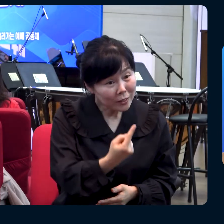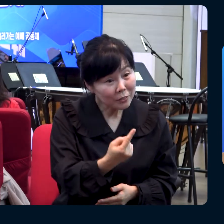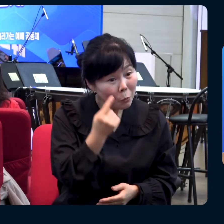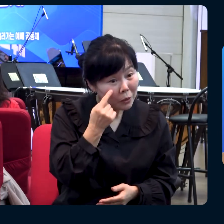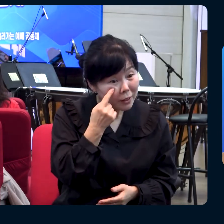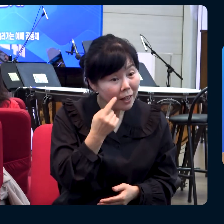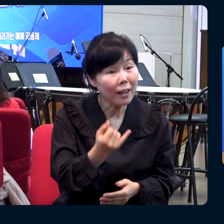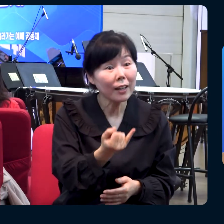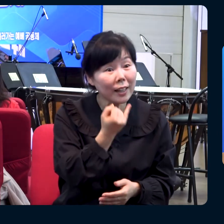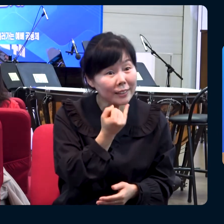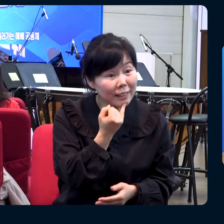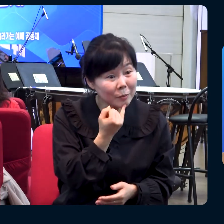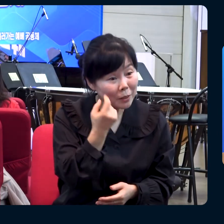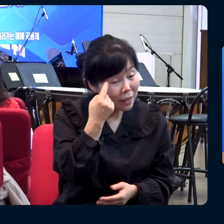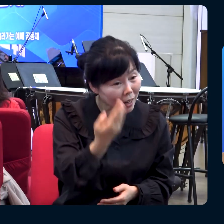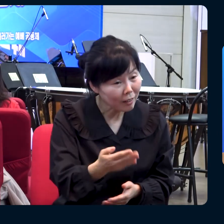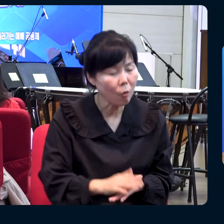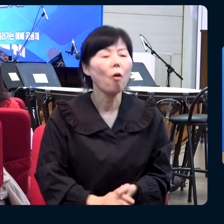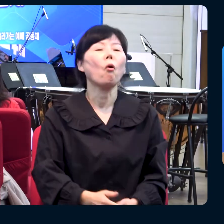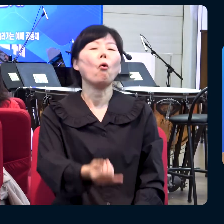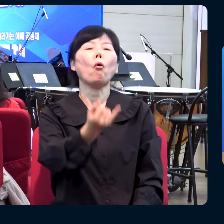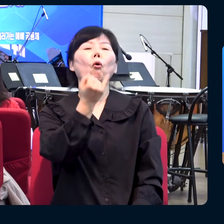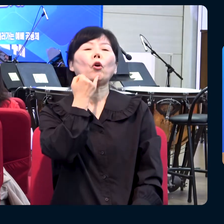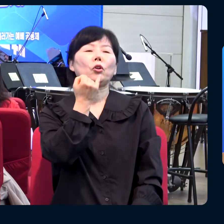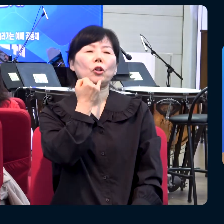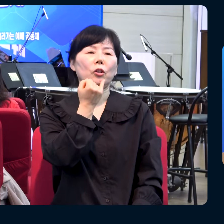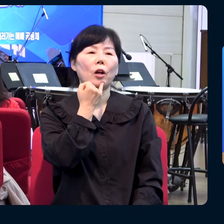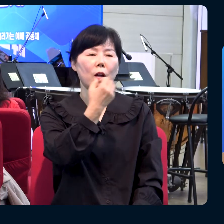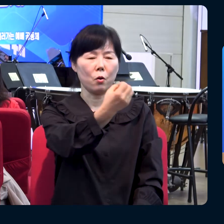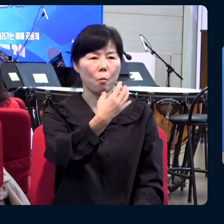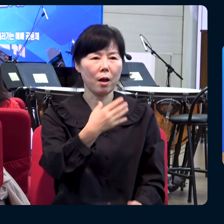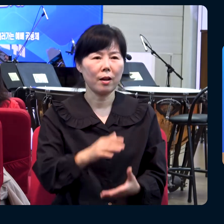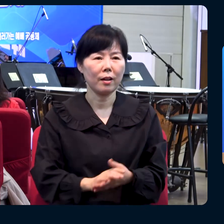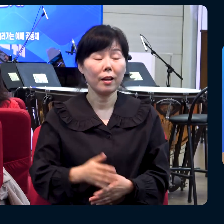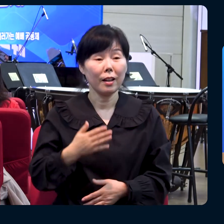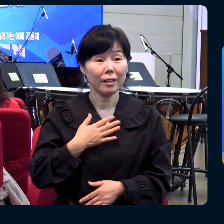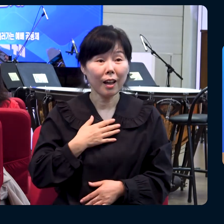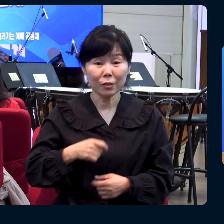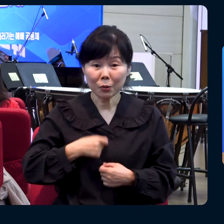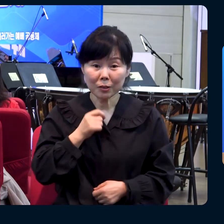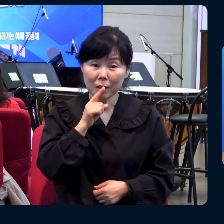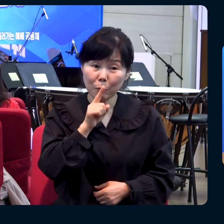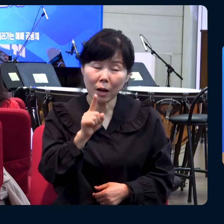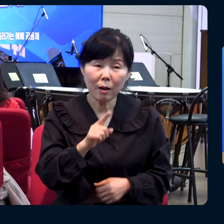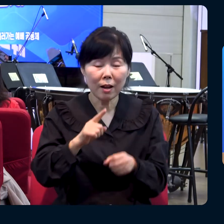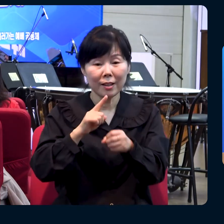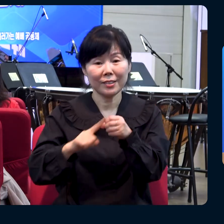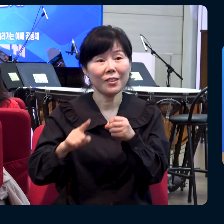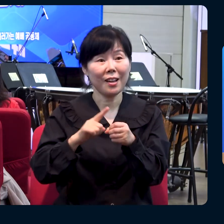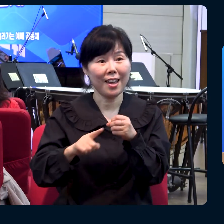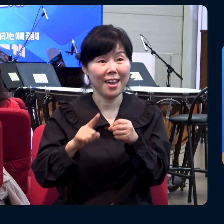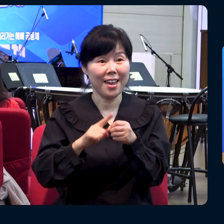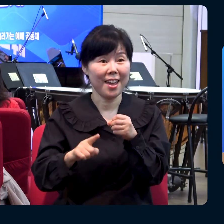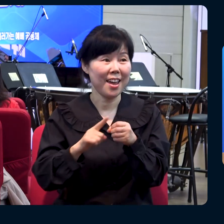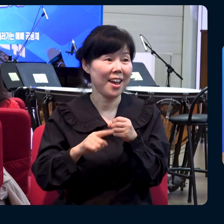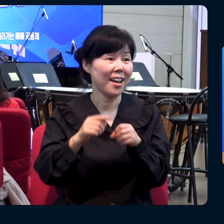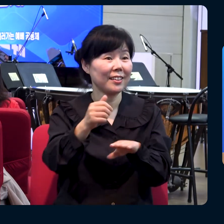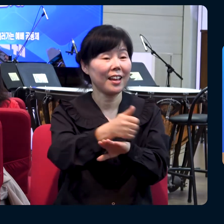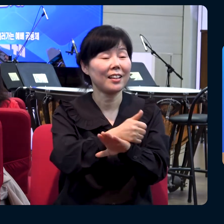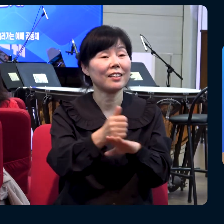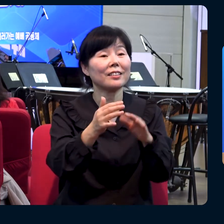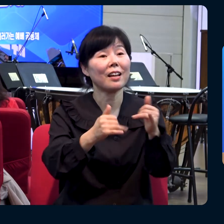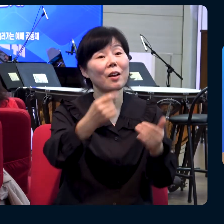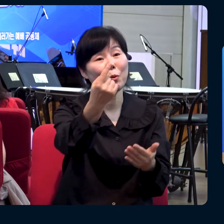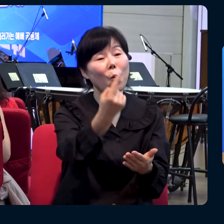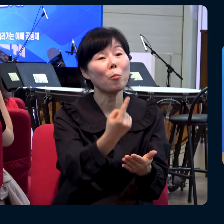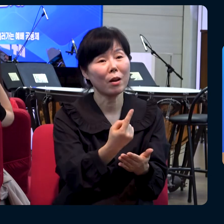좋은데요? 그래서 저는 사실은 절에 다니는 분들이 오시면 너무 좋아요. 왜냐하면 절에서 성품 훈련을